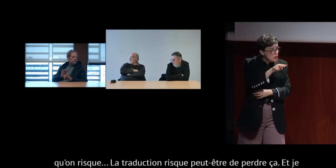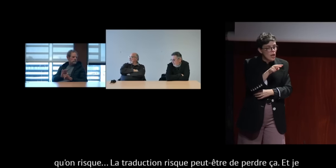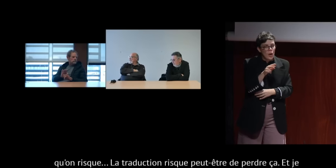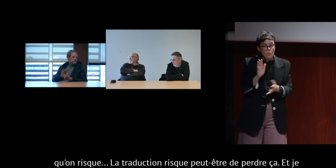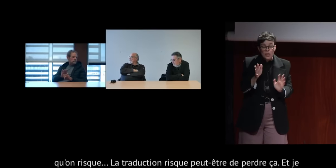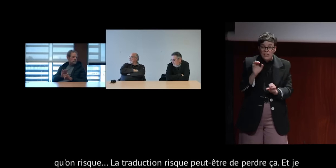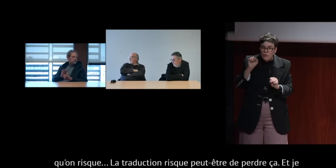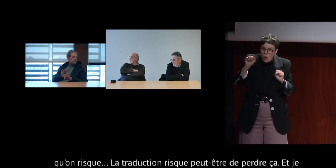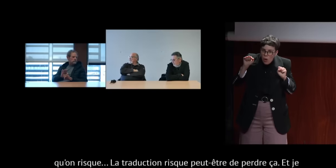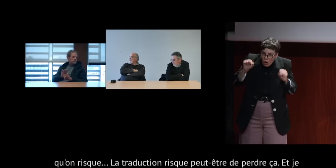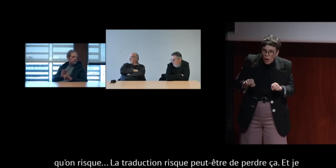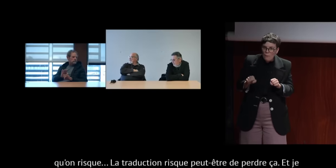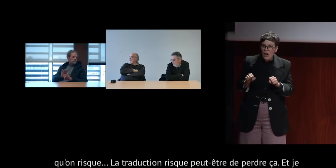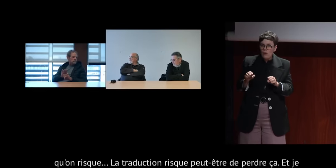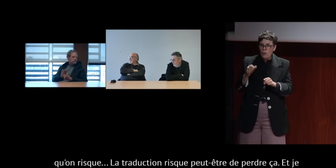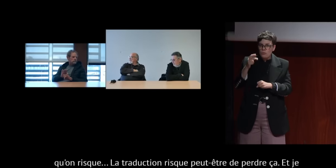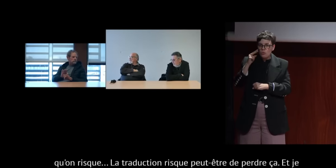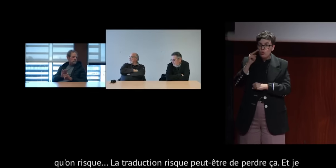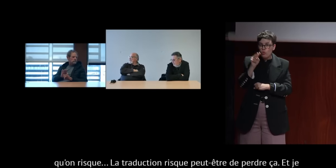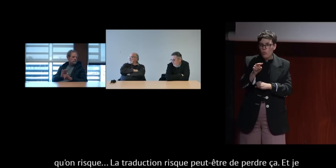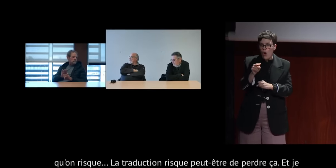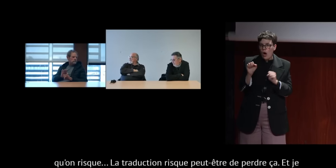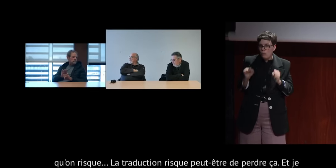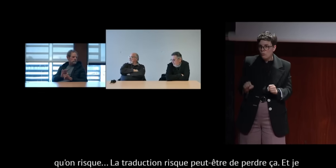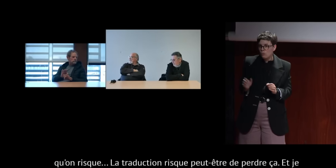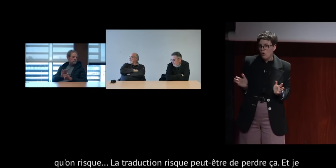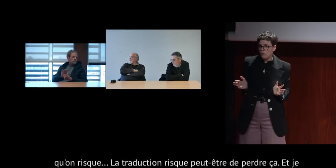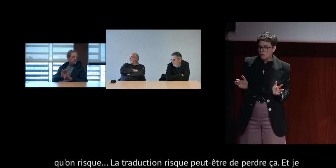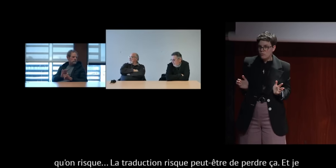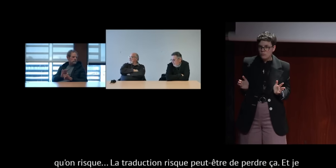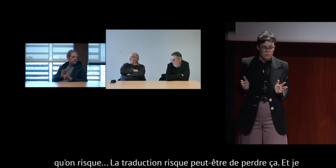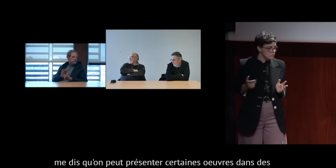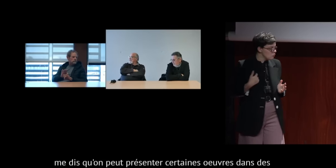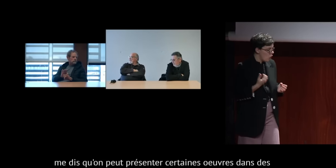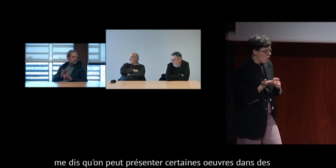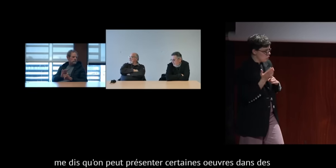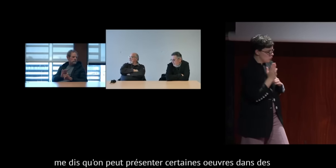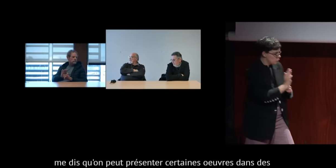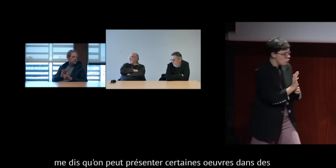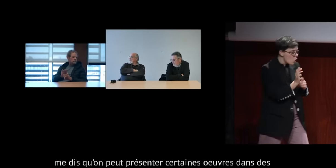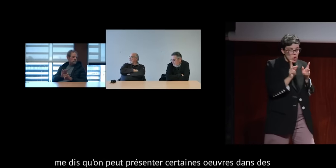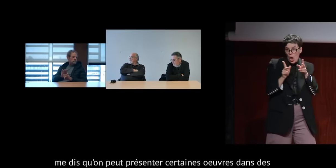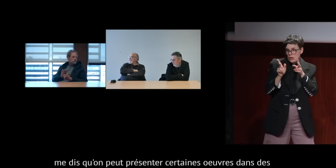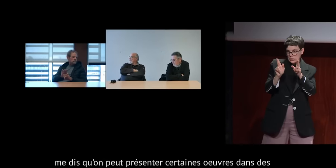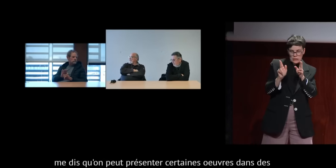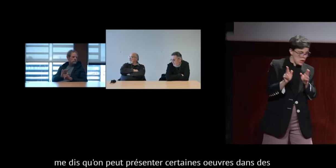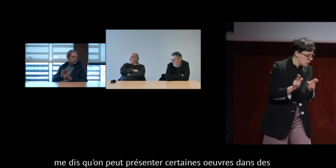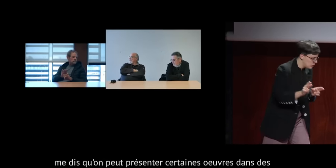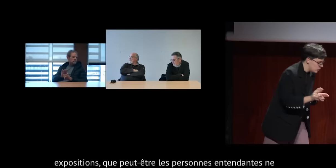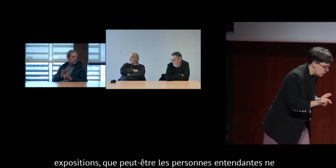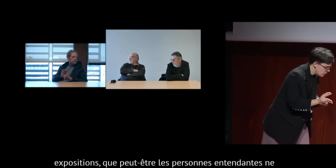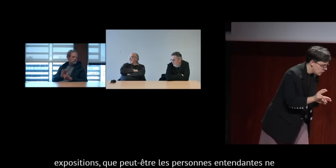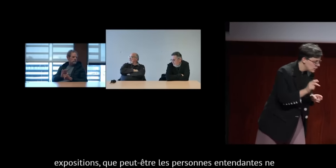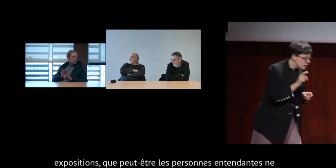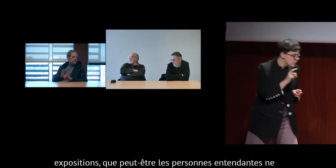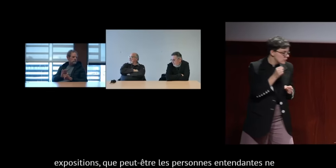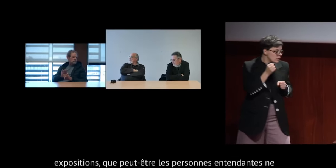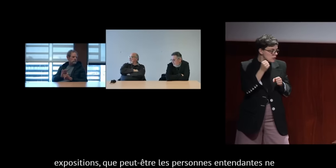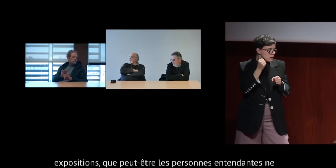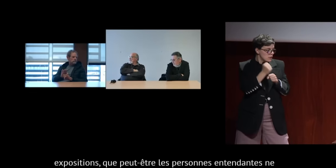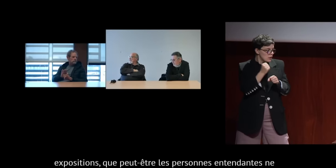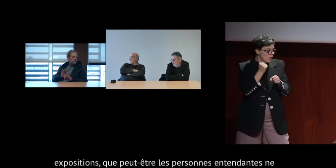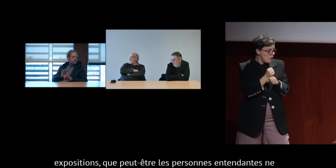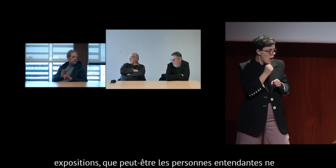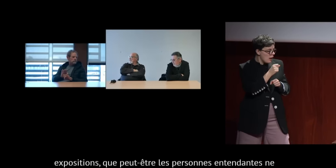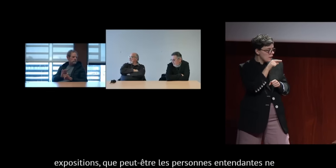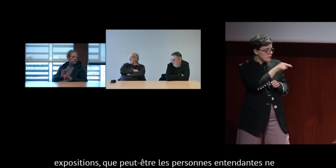ne comprendront pas et pour lesquelles elles devront faire un effort pour aller vers ces œuvres. Je vous montre un